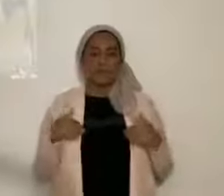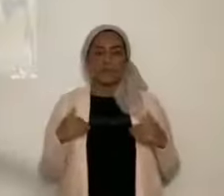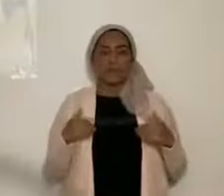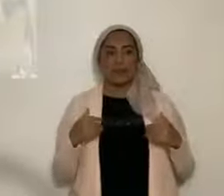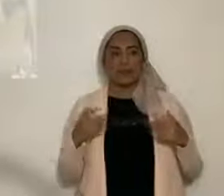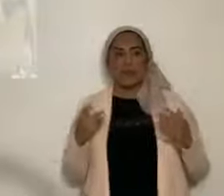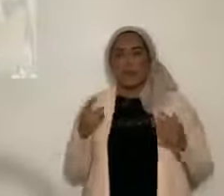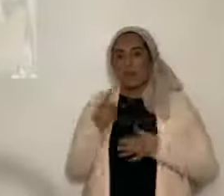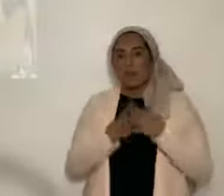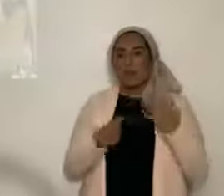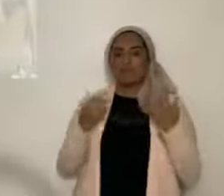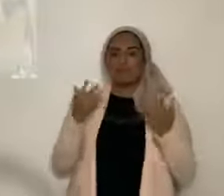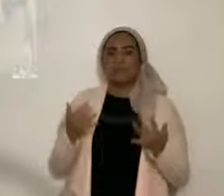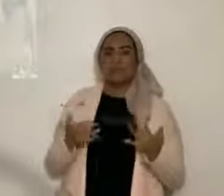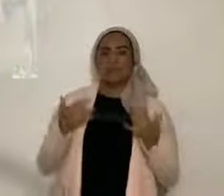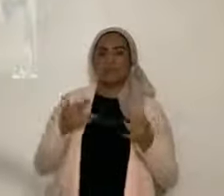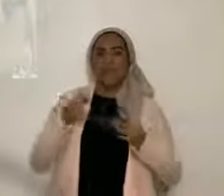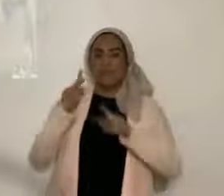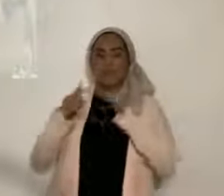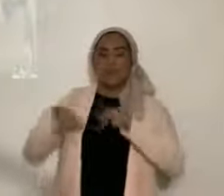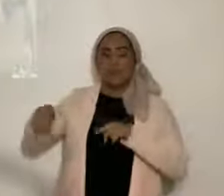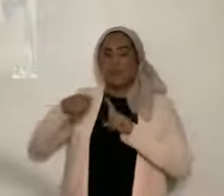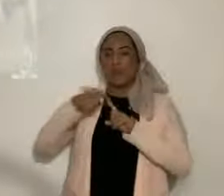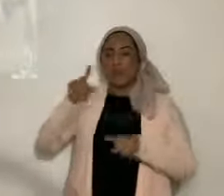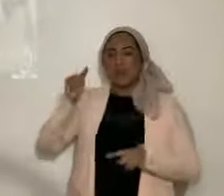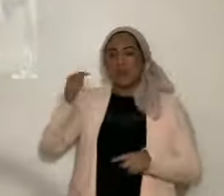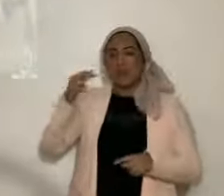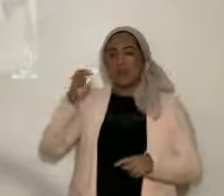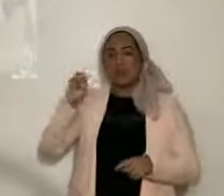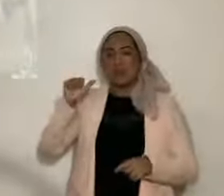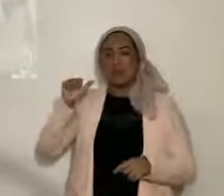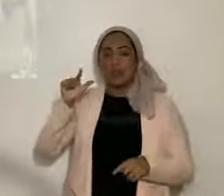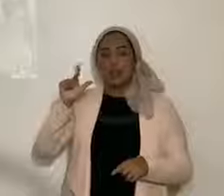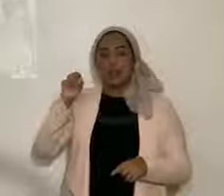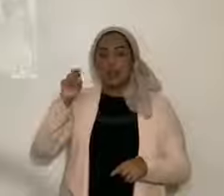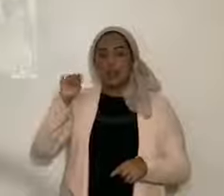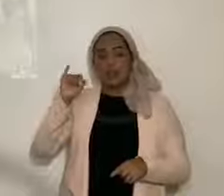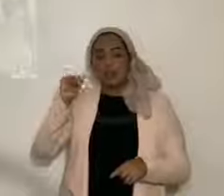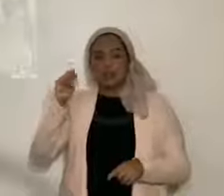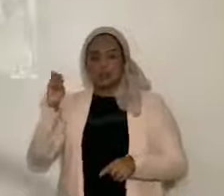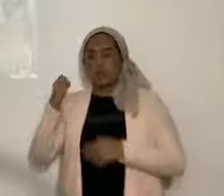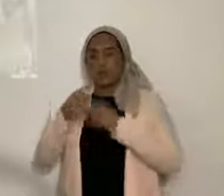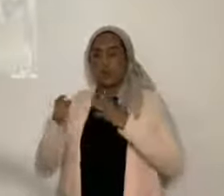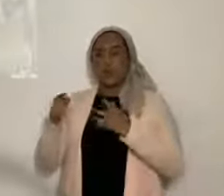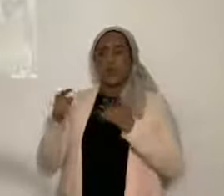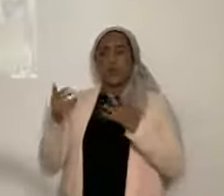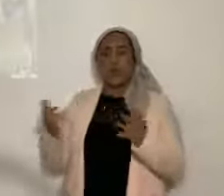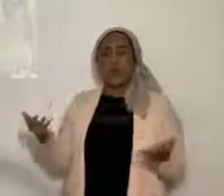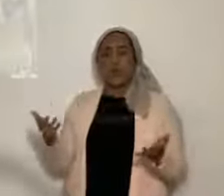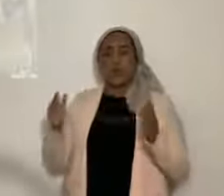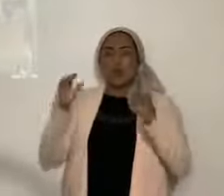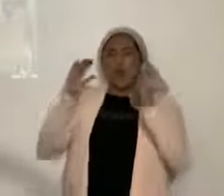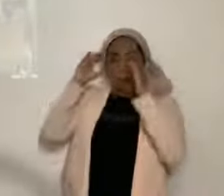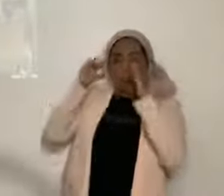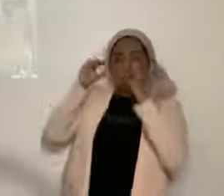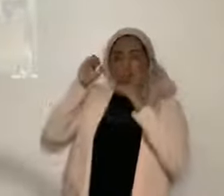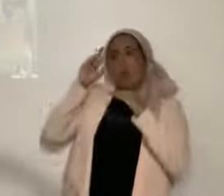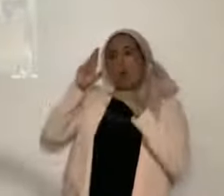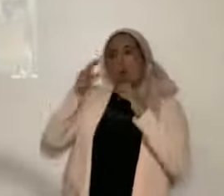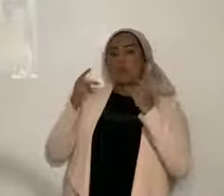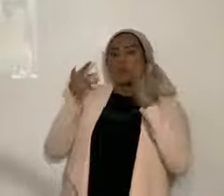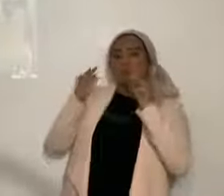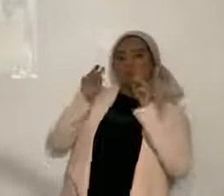¿qué esperaban los tesalonicenses con el mensaje de Pablo? ¿Esperanza o que les cayera la gran tribulación